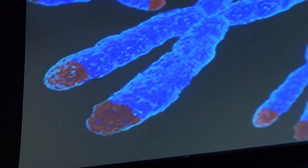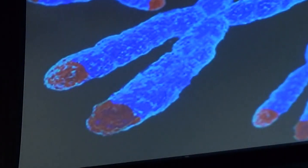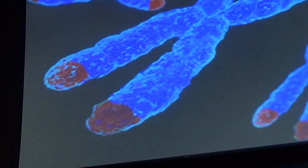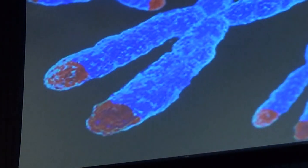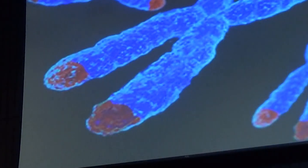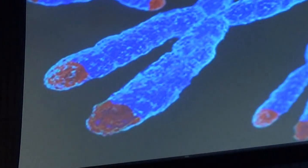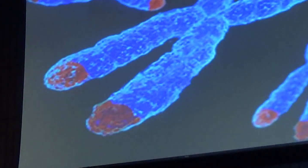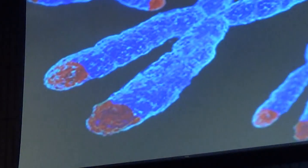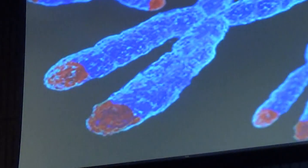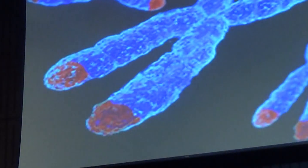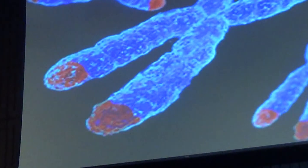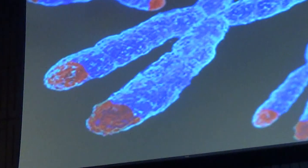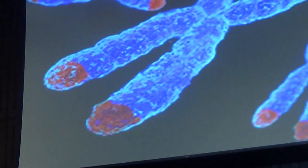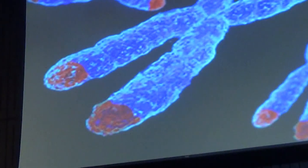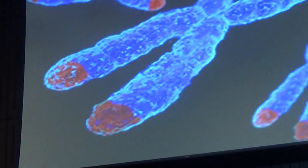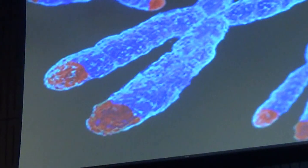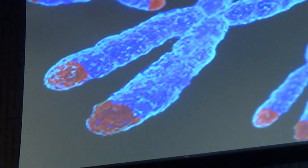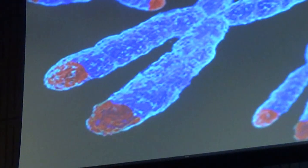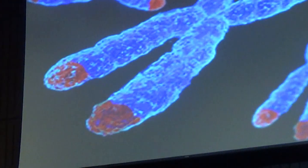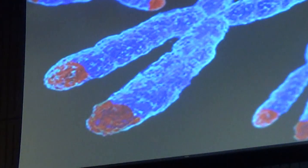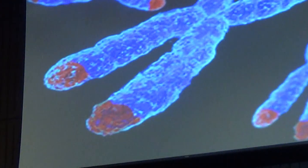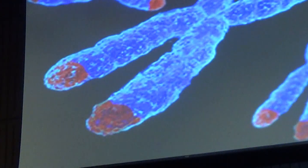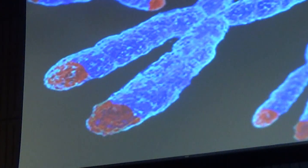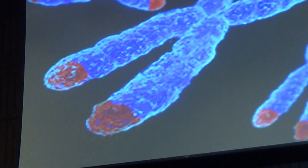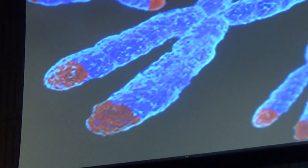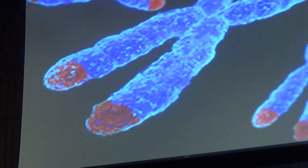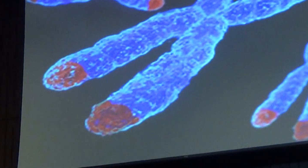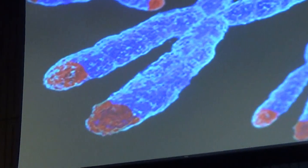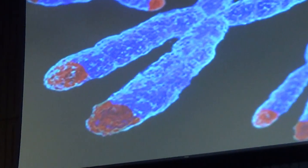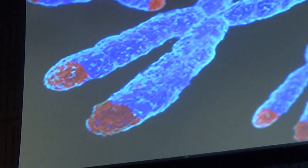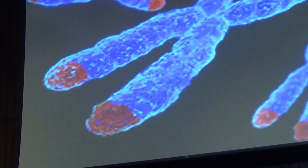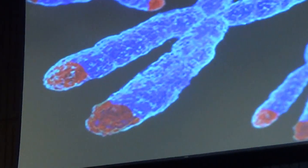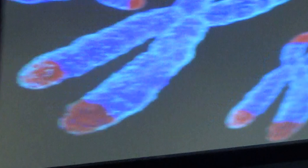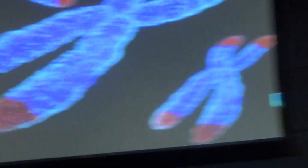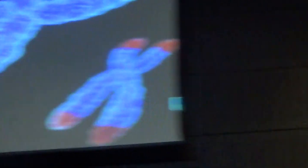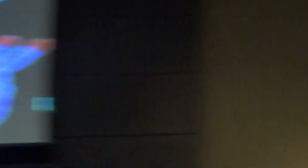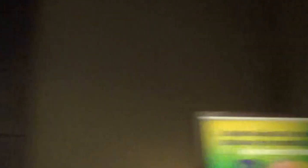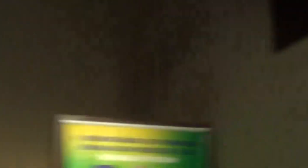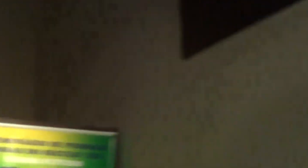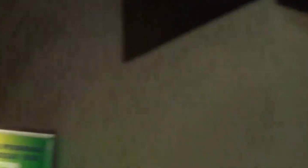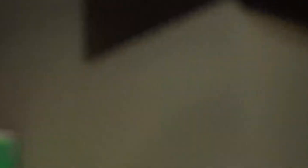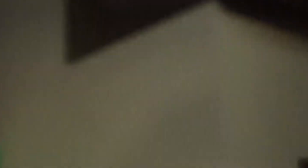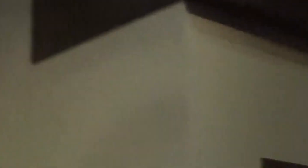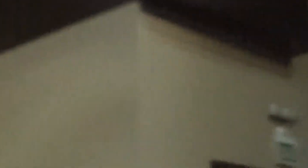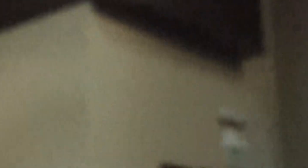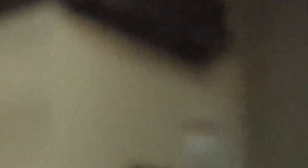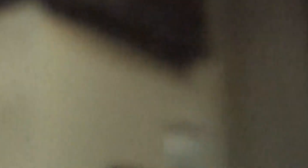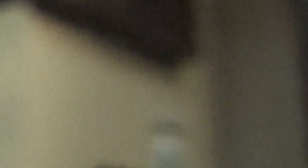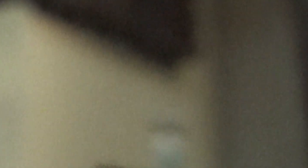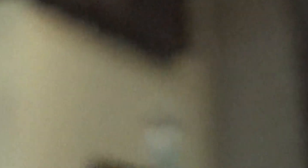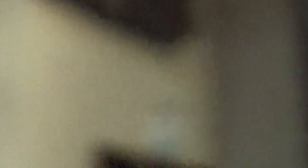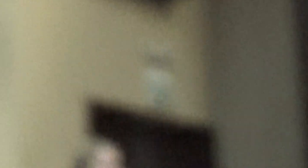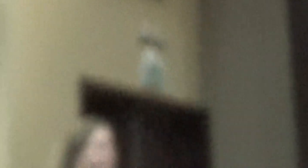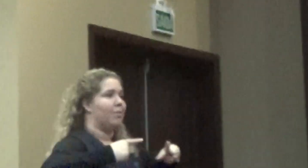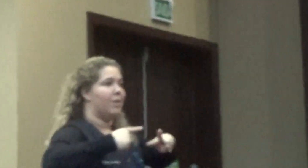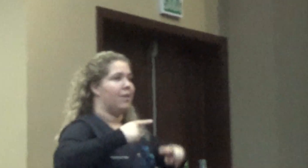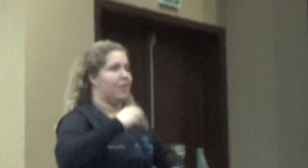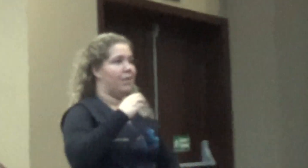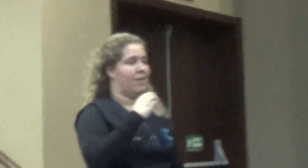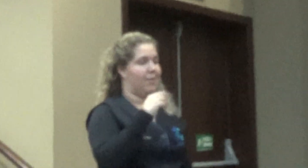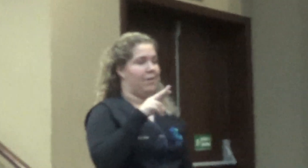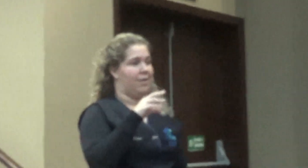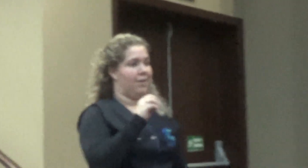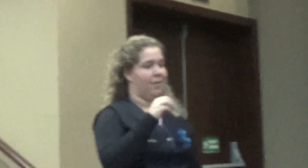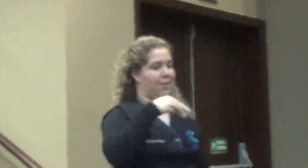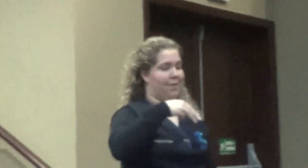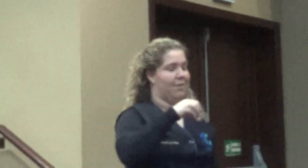O que é isso aí? Que desenho é esse? Do que é isso aí? São cromossomos. Os cromossomos são as fitinhas que